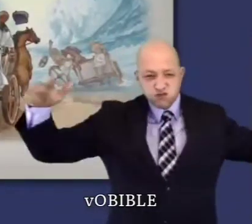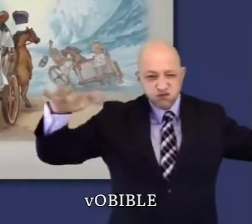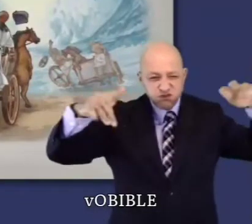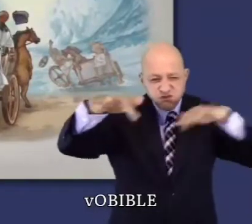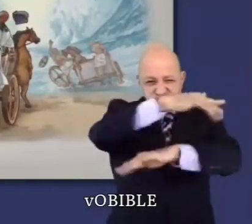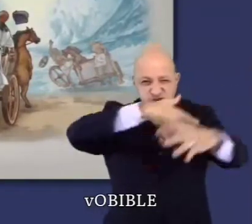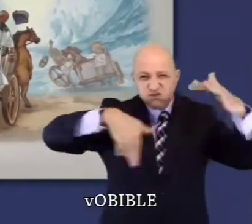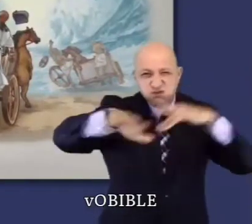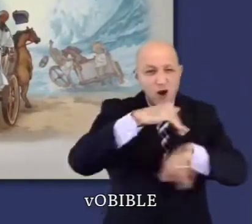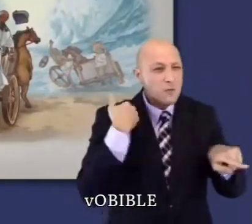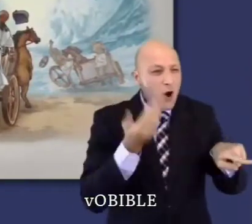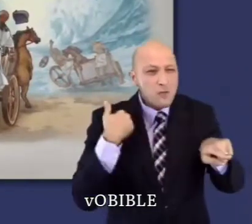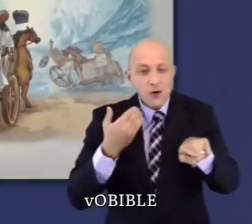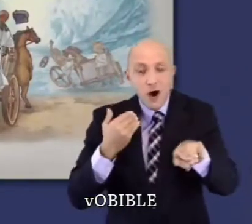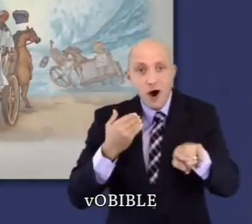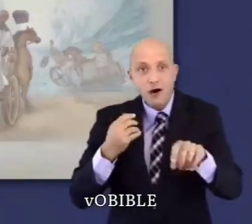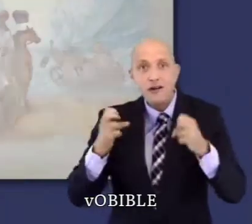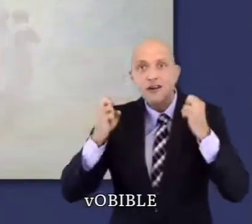Rouge, lui et toute son armée.